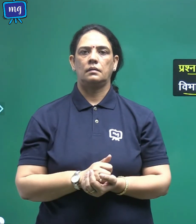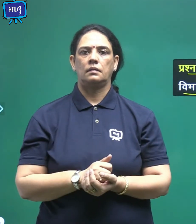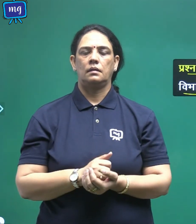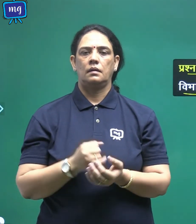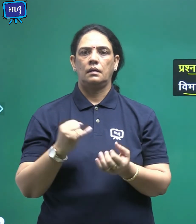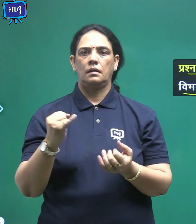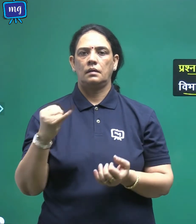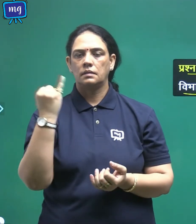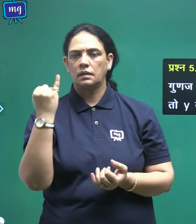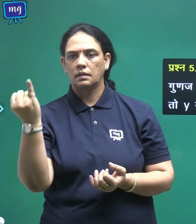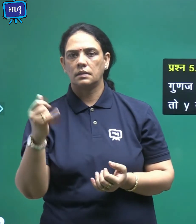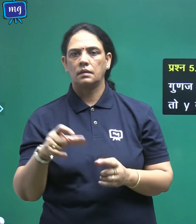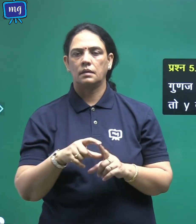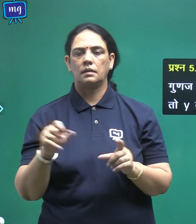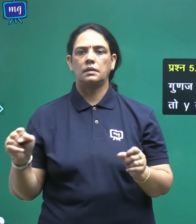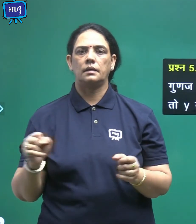जांच कीजिए।